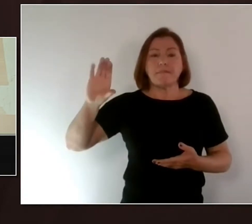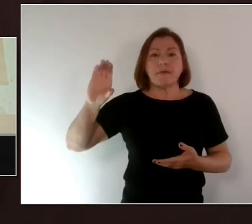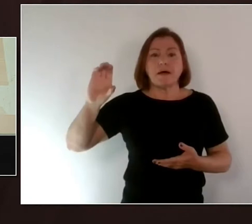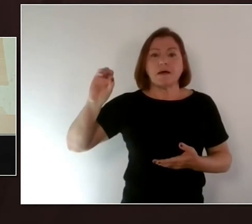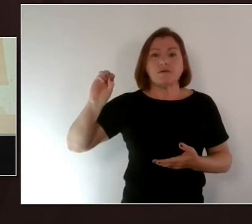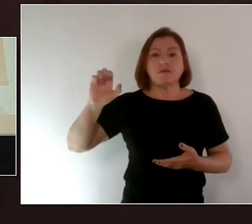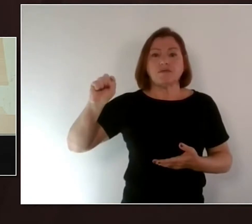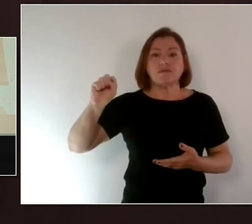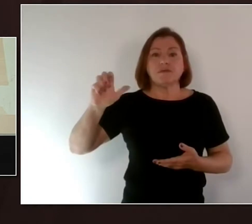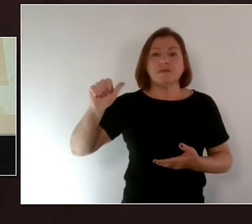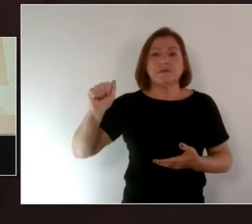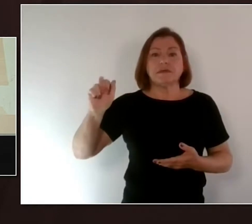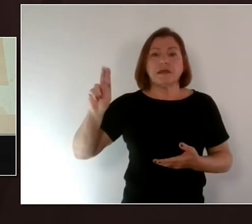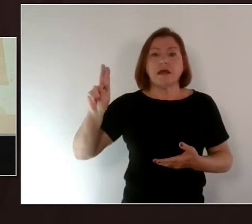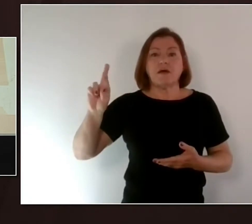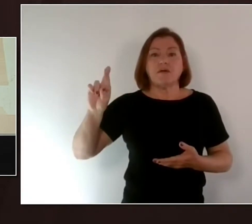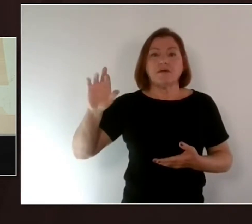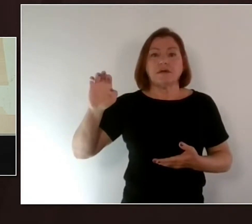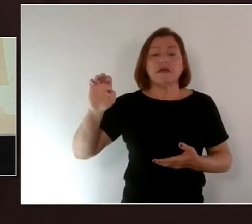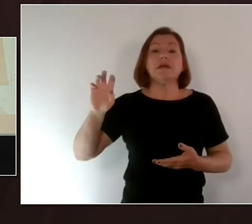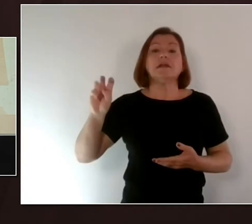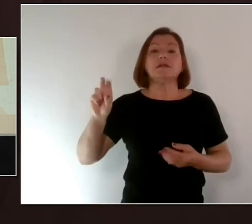Maximino, Décio,